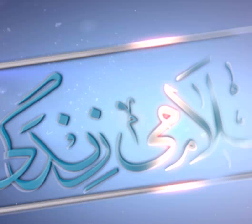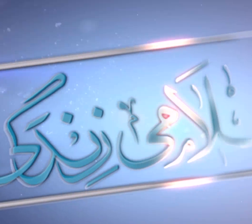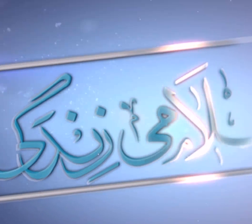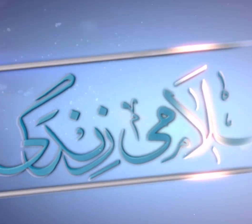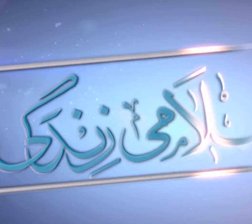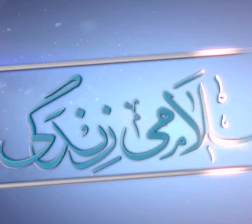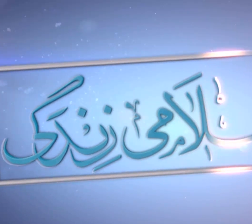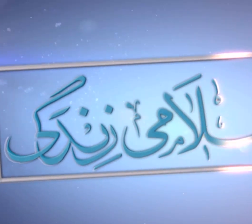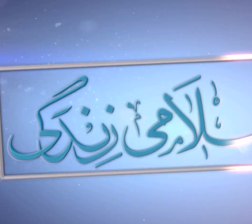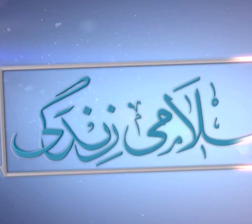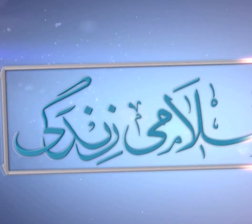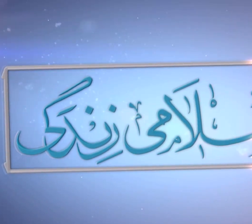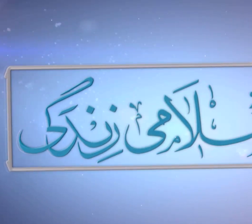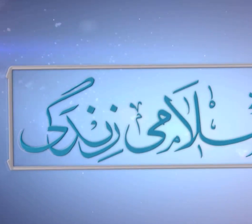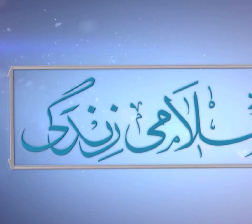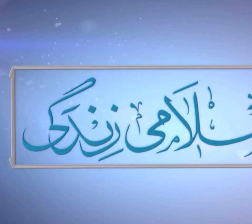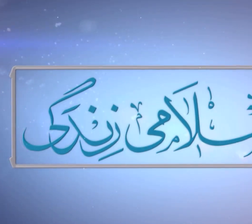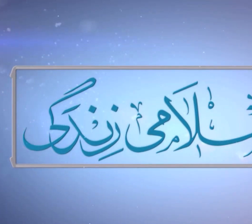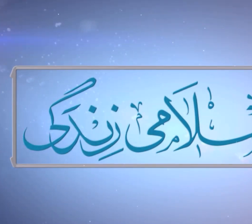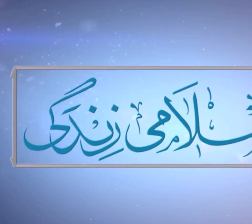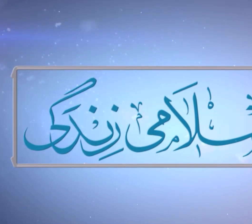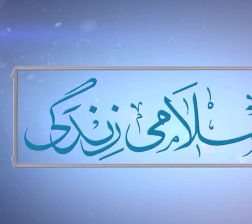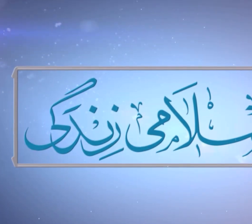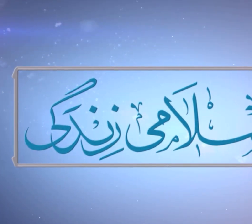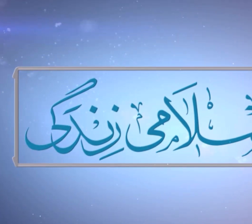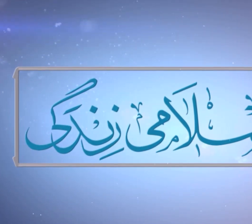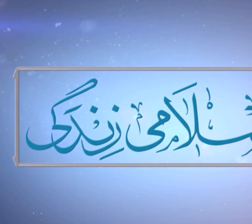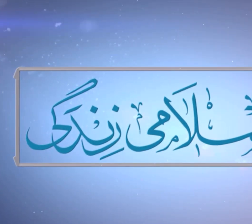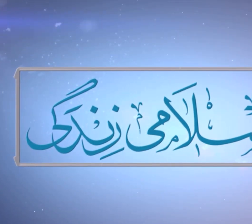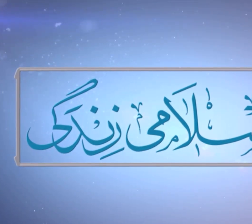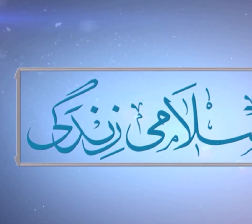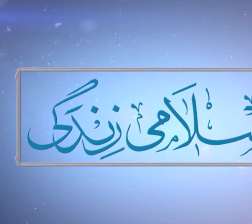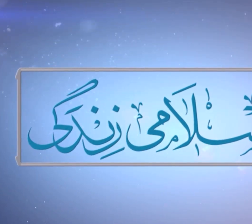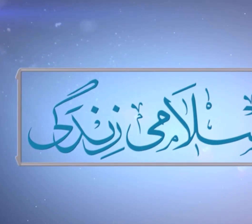مقصد تیرے دین کی سرفرازی۔